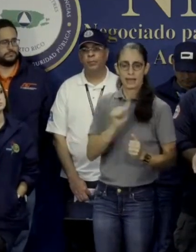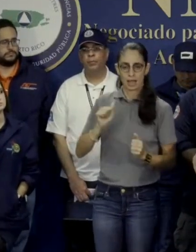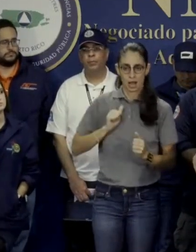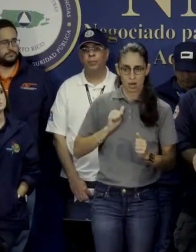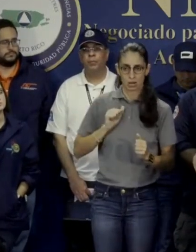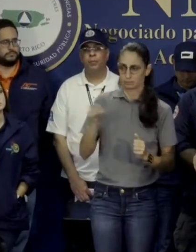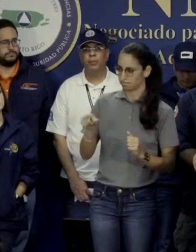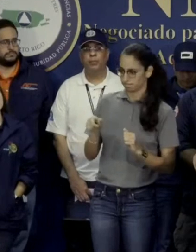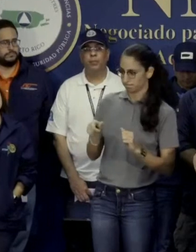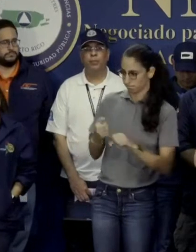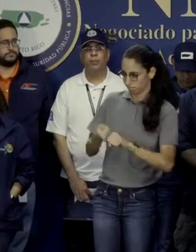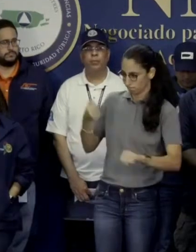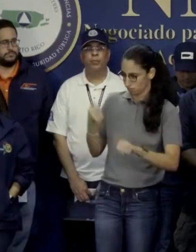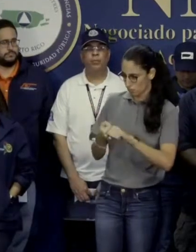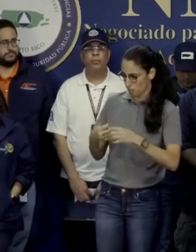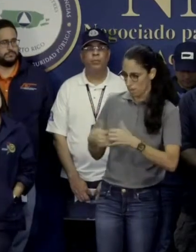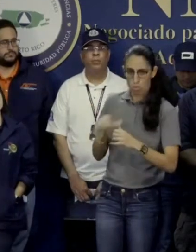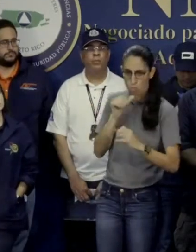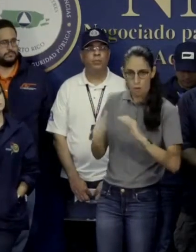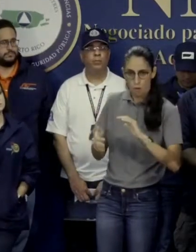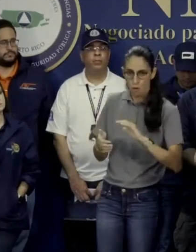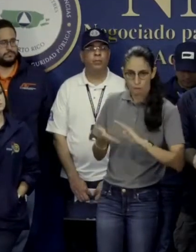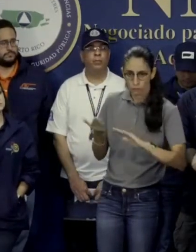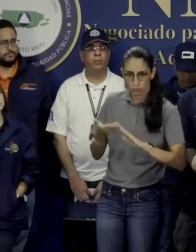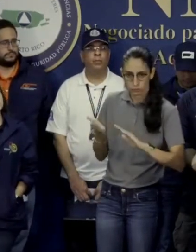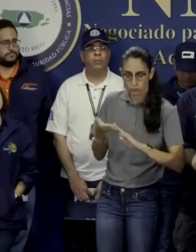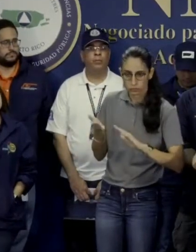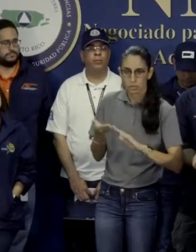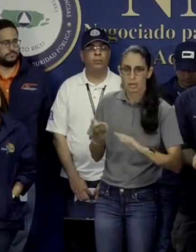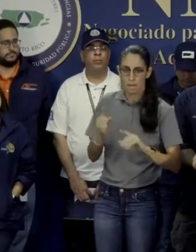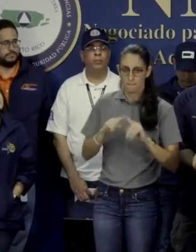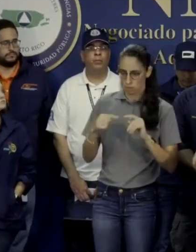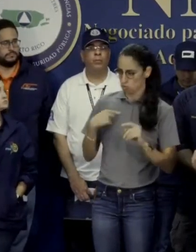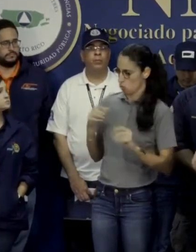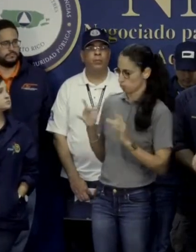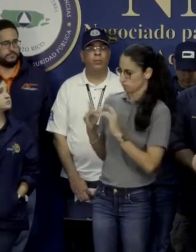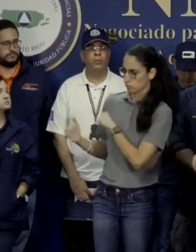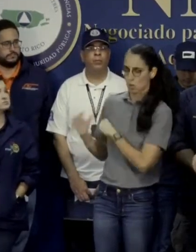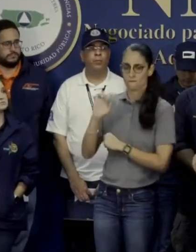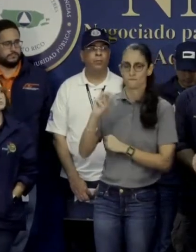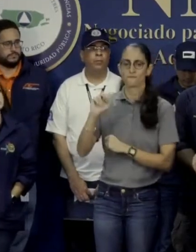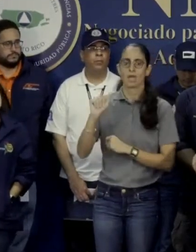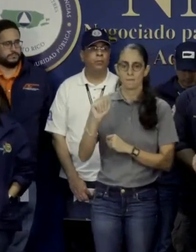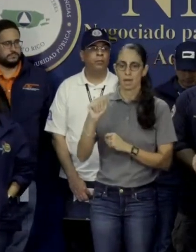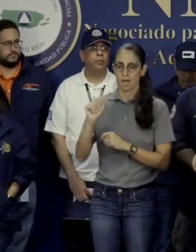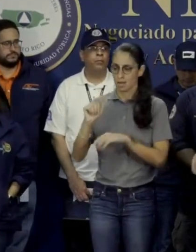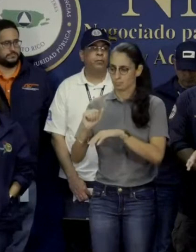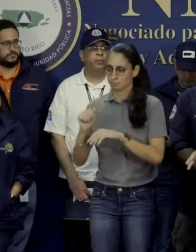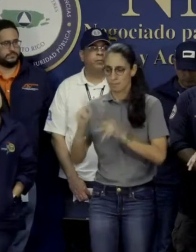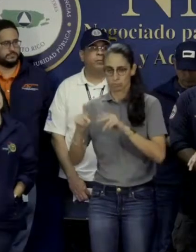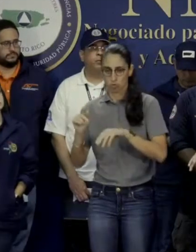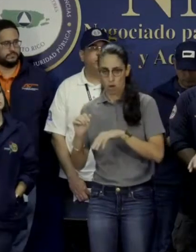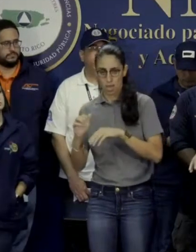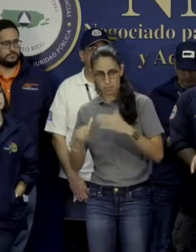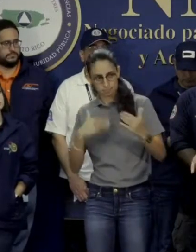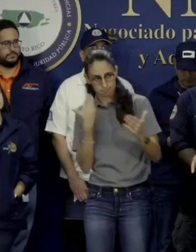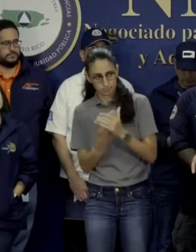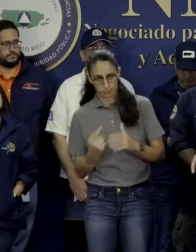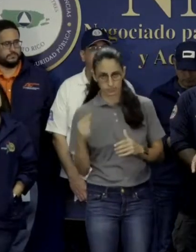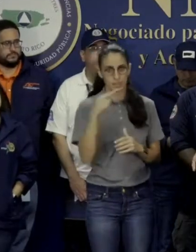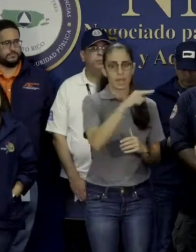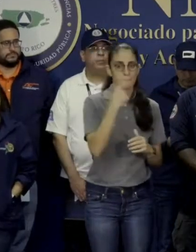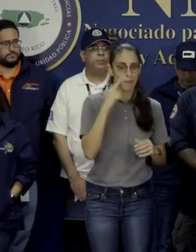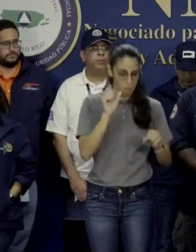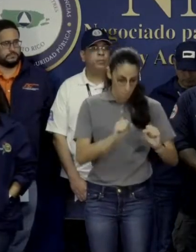está funcionando, ya habíamos hecho arreglos con Landy de FEMA. Se envió un técnico para allá a ver si podía encender el